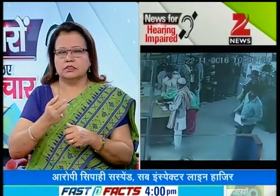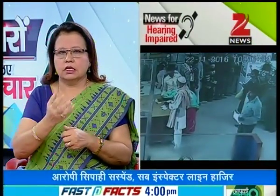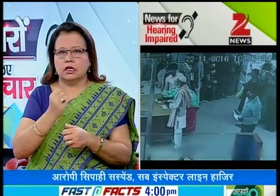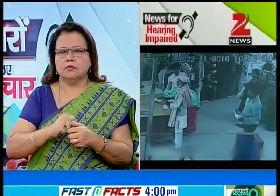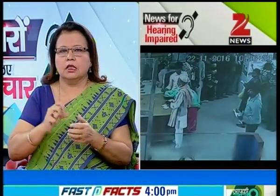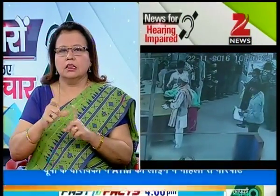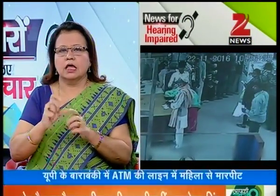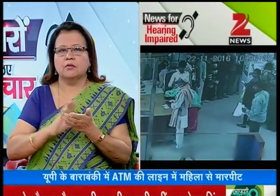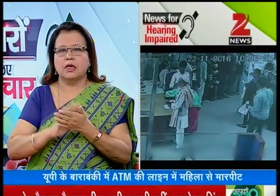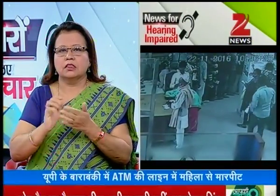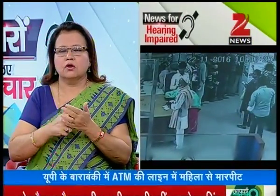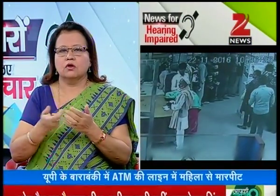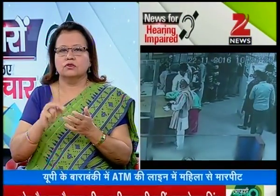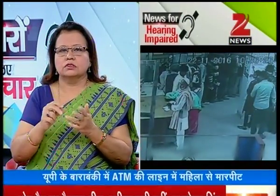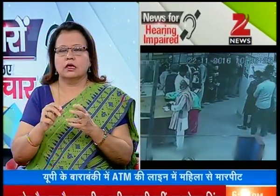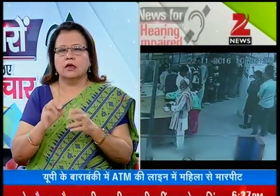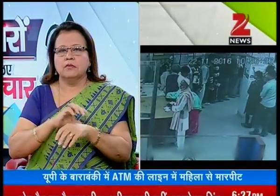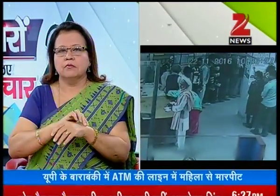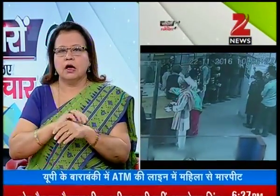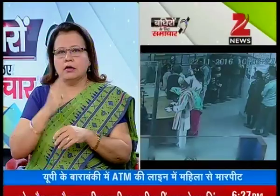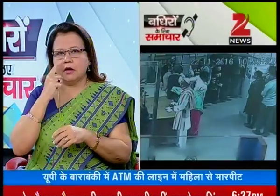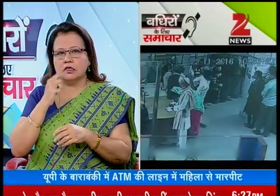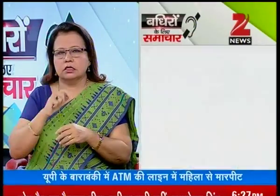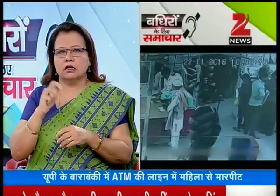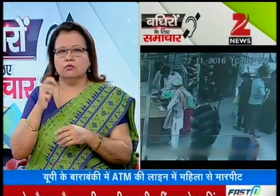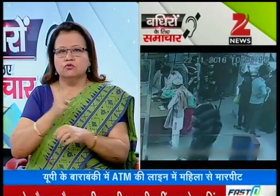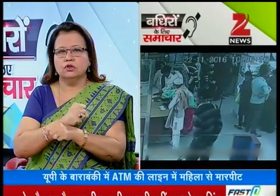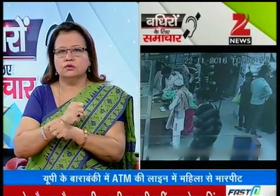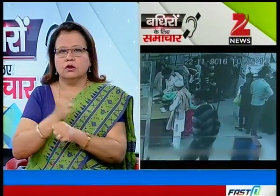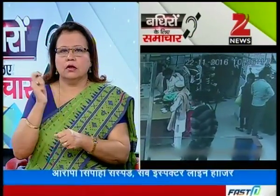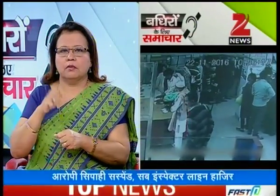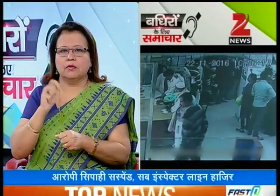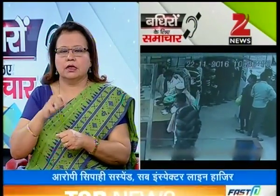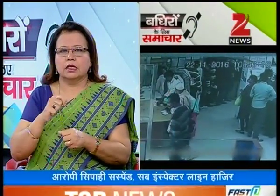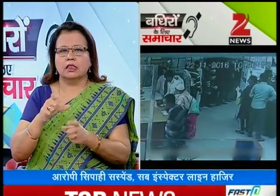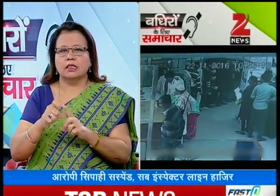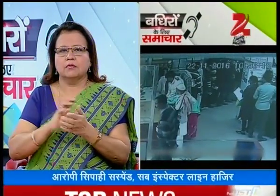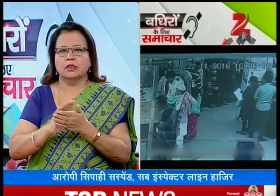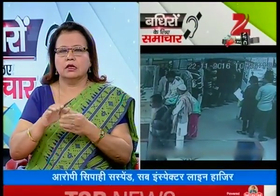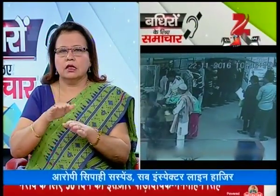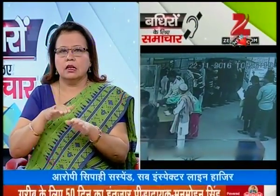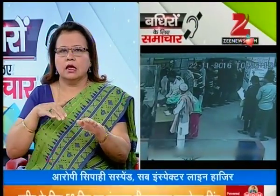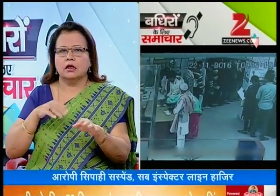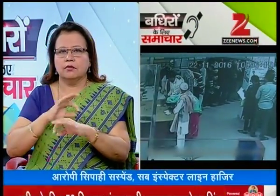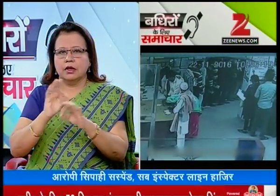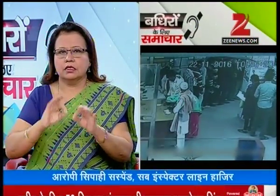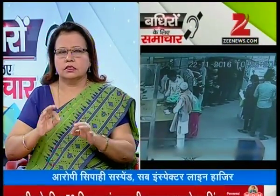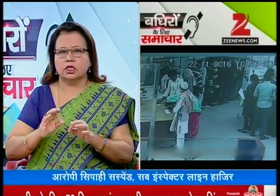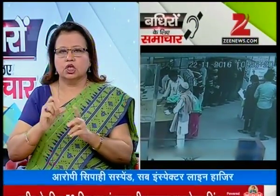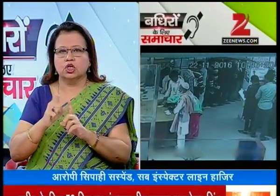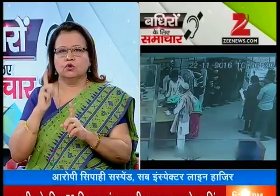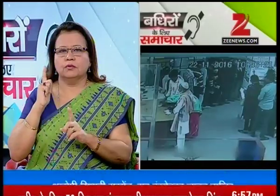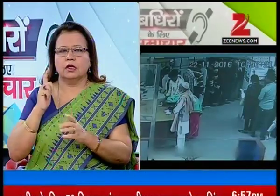निकालने गए धर्मेंद्र और उसकी बीमार मां से पुलिस वालों ने मारपीट की धर्मेंद्र का आरोप है कि लाइन को मैनेज करने के